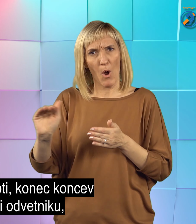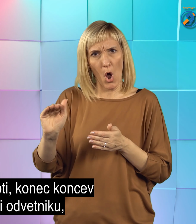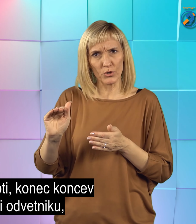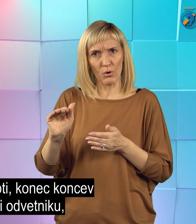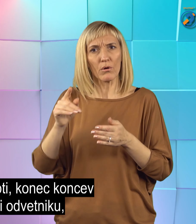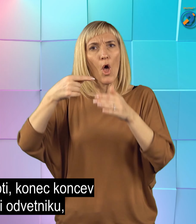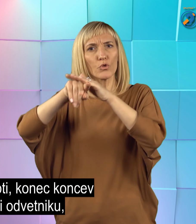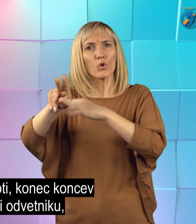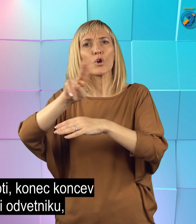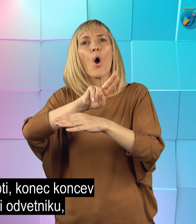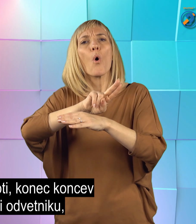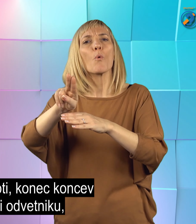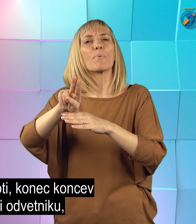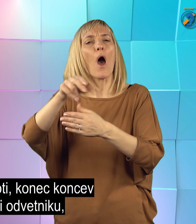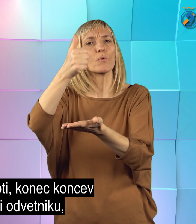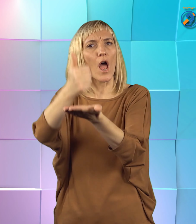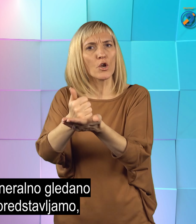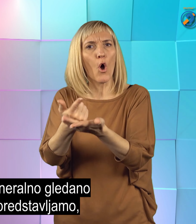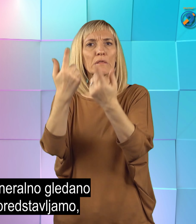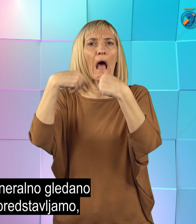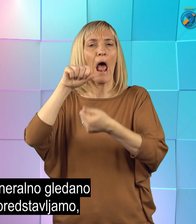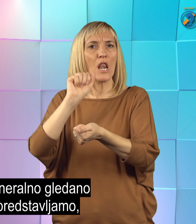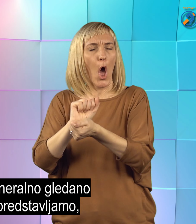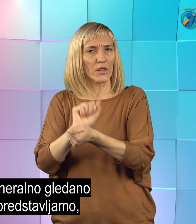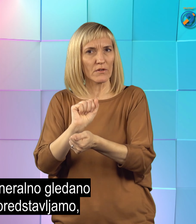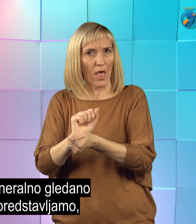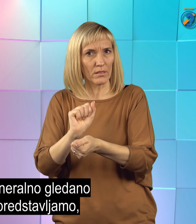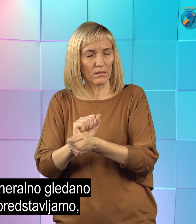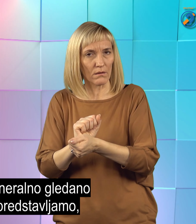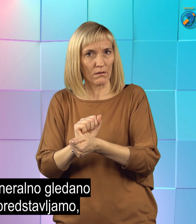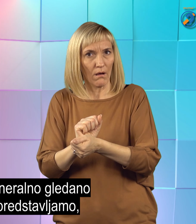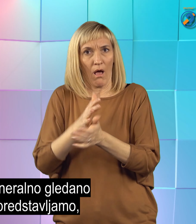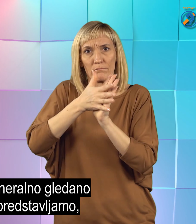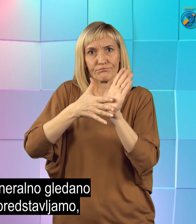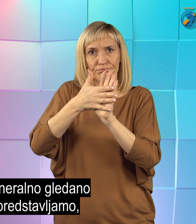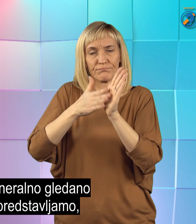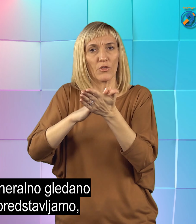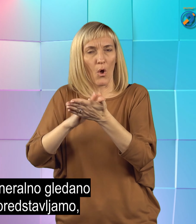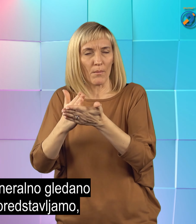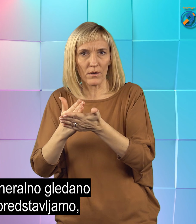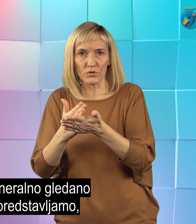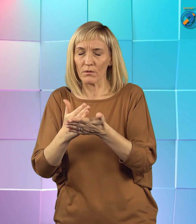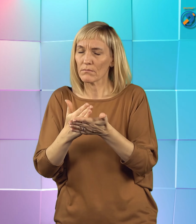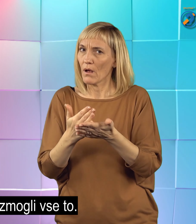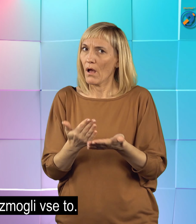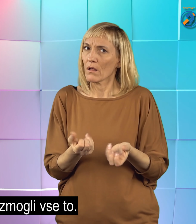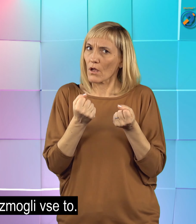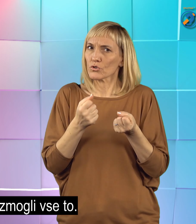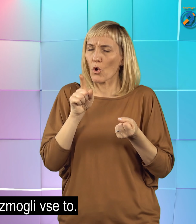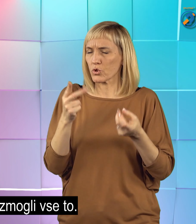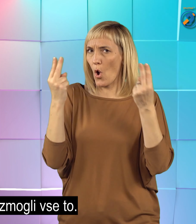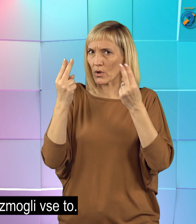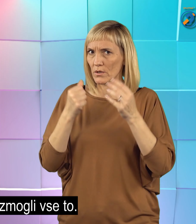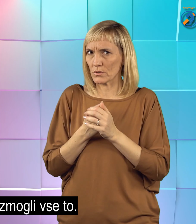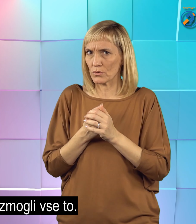konec koncev tudi pri odvetniku, tako da generalno gledano si težko predstavljamo, kako so zmogli